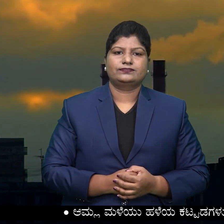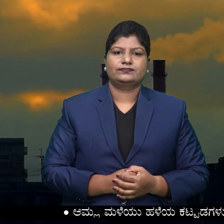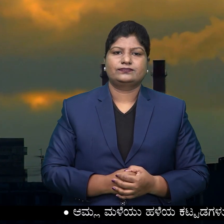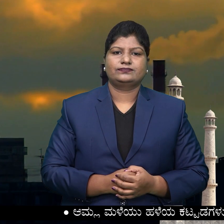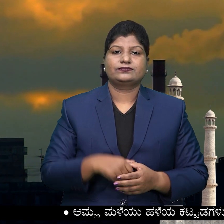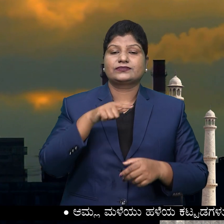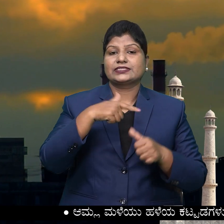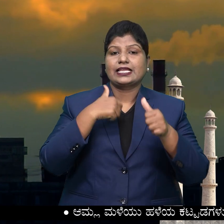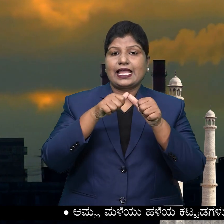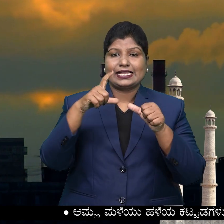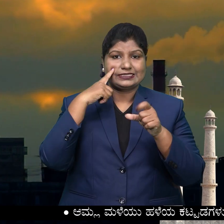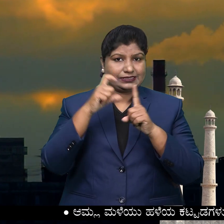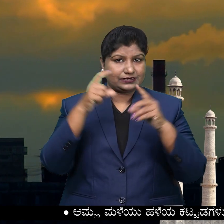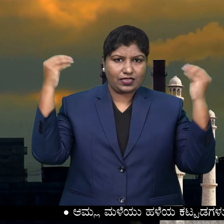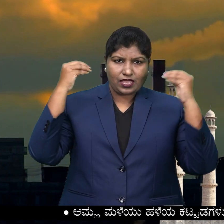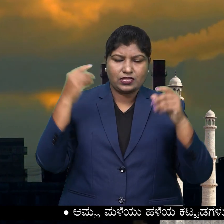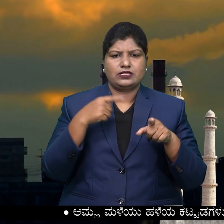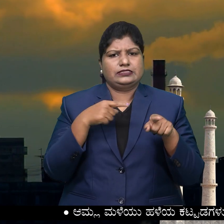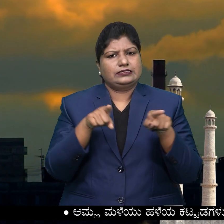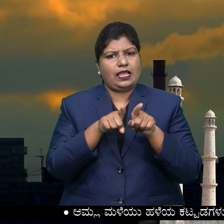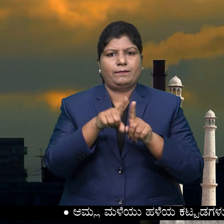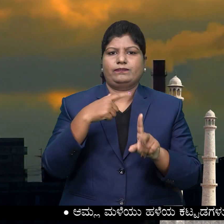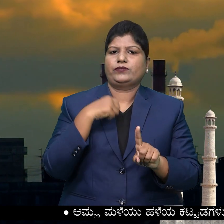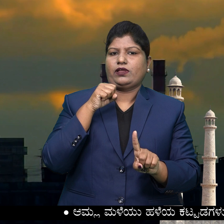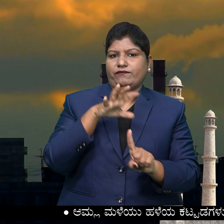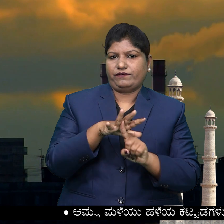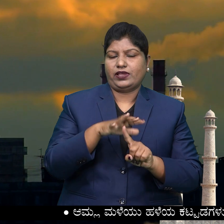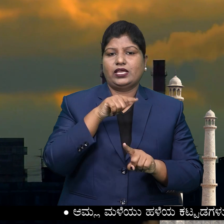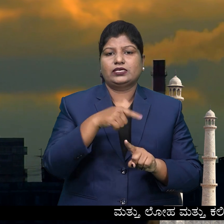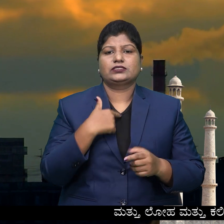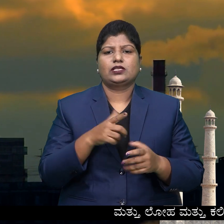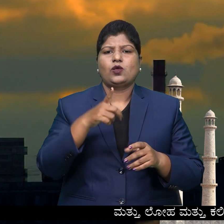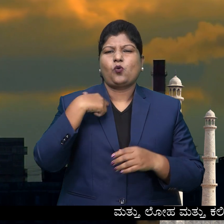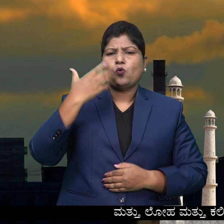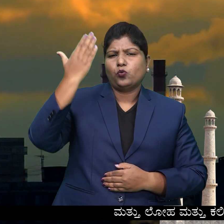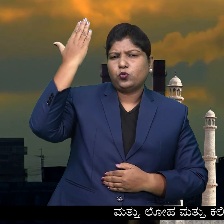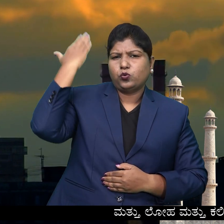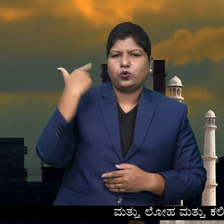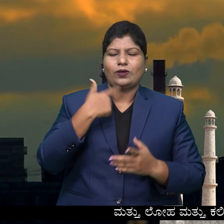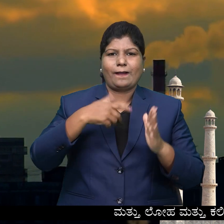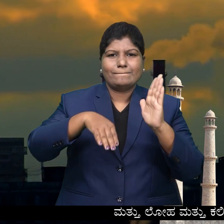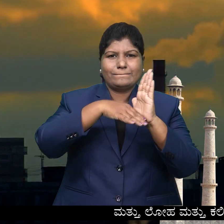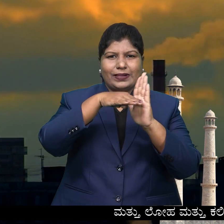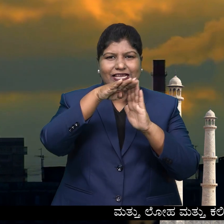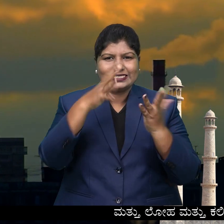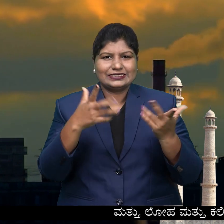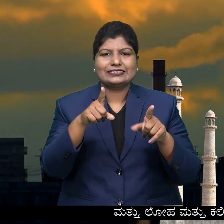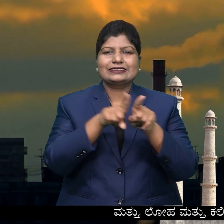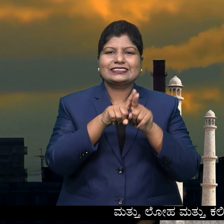ಆಮ್ಲ ಮಳೆಯು ಹಳೆಯ ಕಟ್ಟಡಗಳು ಮತ್ತು ಸ್ಮಾರಕಗಳ ಮೇಲೆ ಪರಿಣಾಮವನ್ನ ಬೀರುತ್ತೆ ಮತ್ತು ಲೋಹ ಮತ್ತು ಕಲ್ಲಿನ ರಚನೆಗಳನ್ನ ಹಾನಿಗೊಳಿಸುತ್ತೆ.